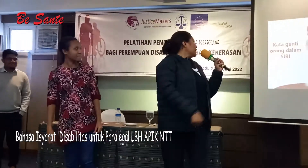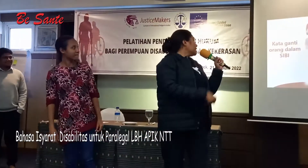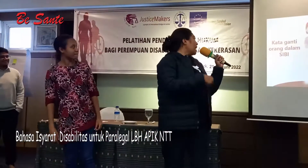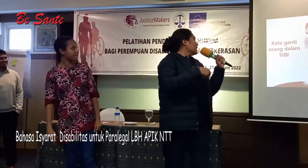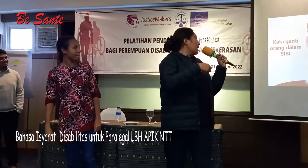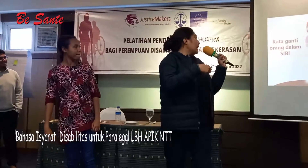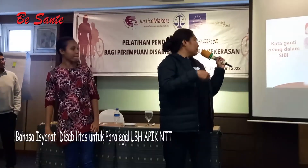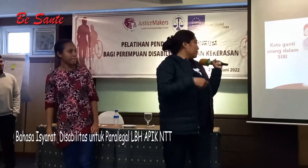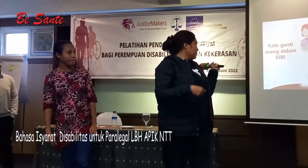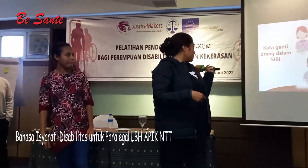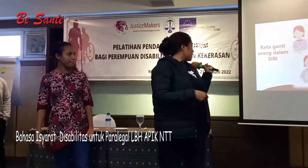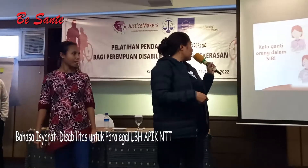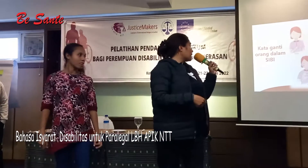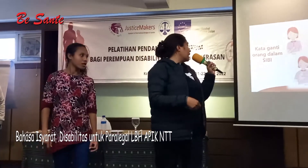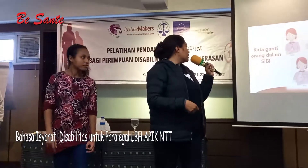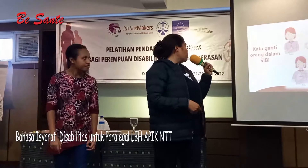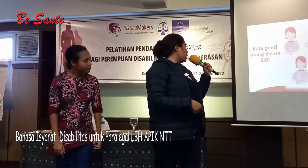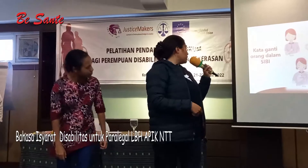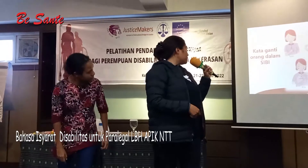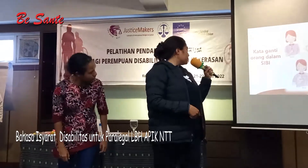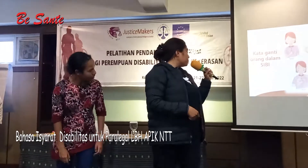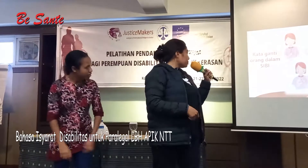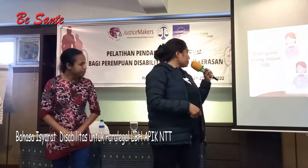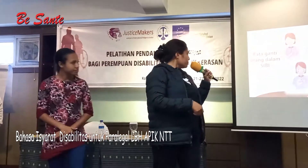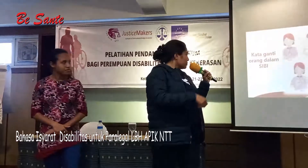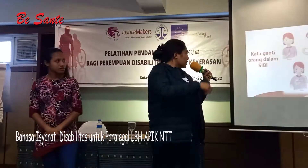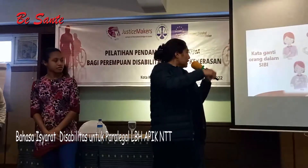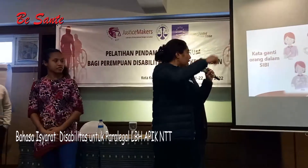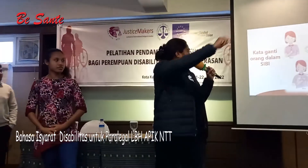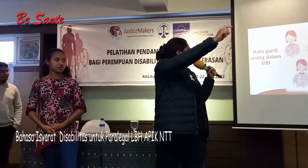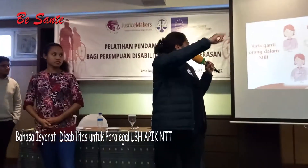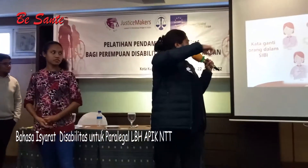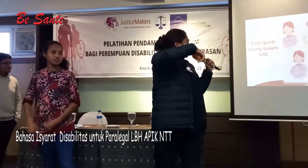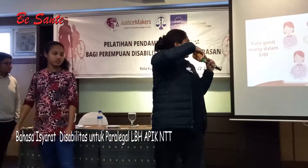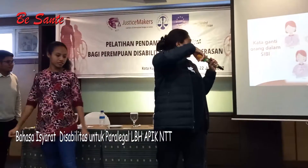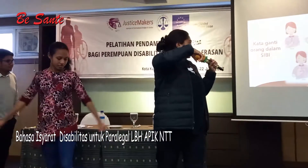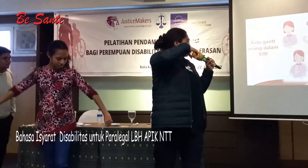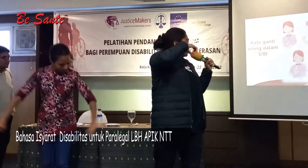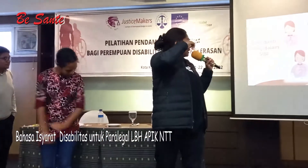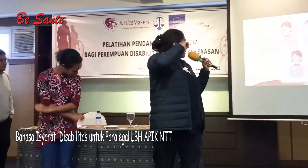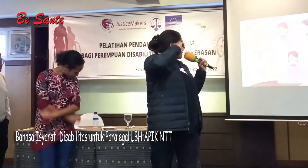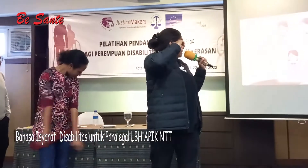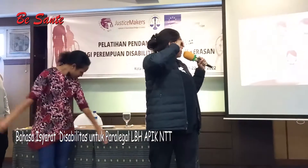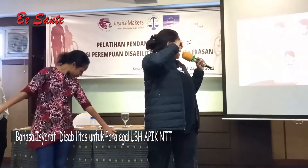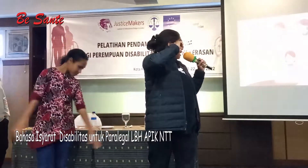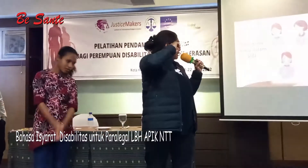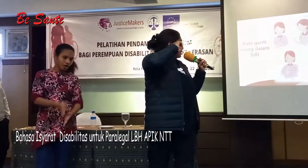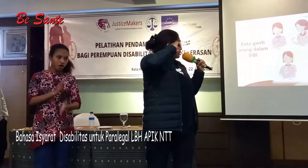Ini ada kata ganti orang. Pakai bisindo saja. Ini si dia.